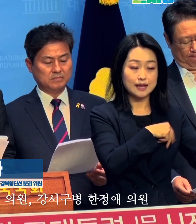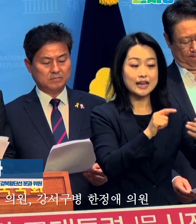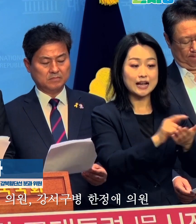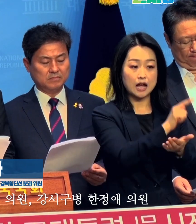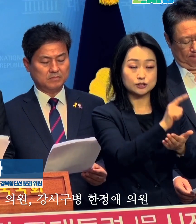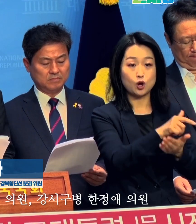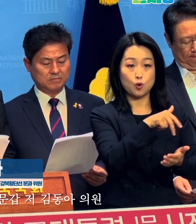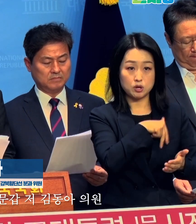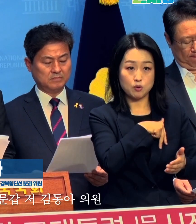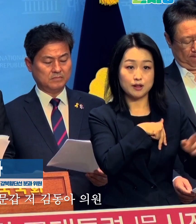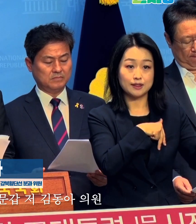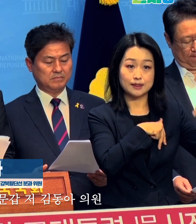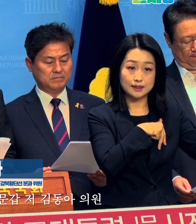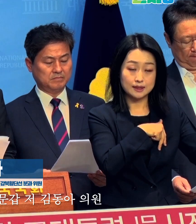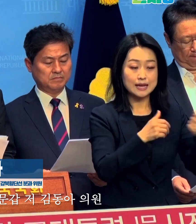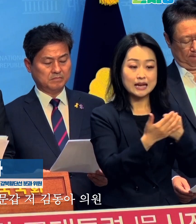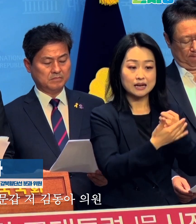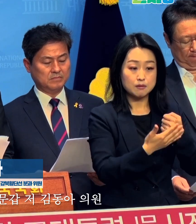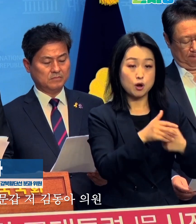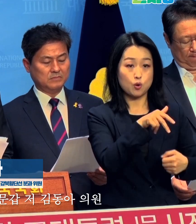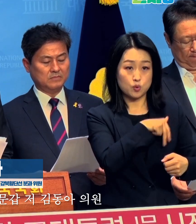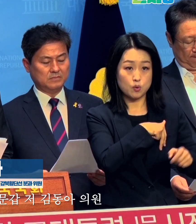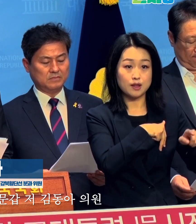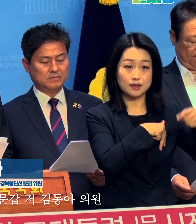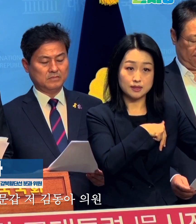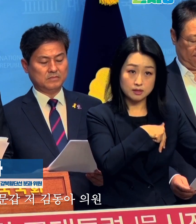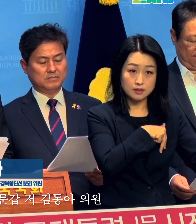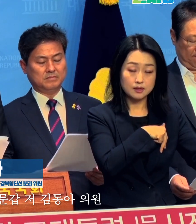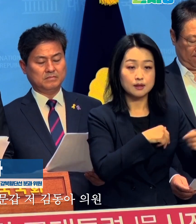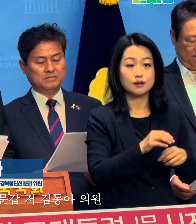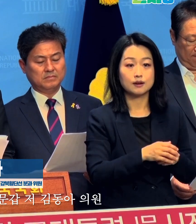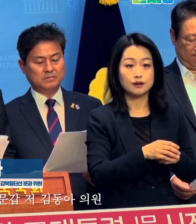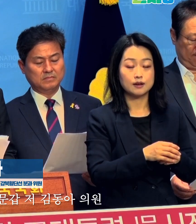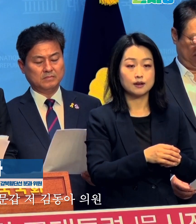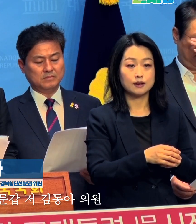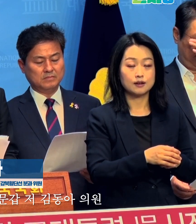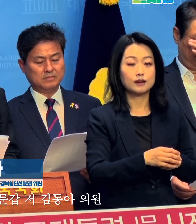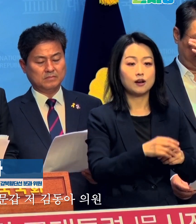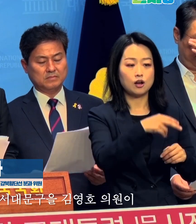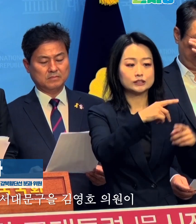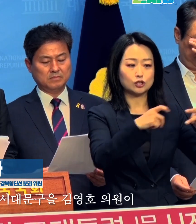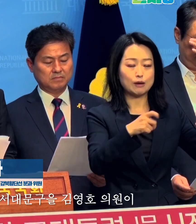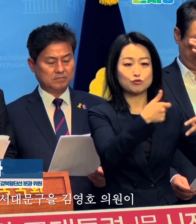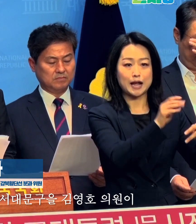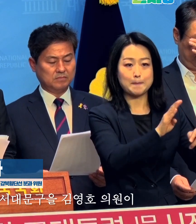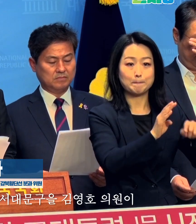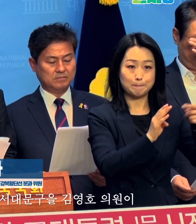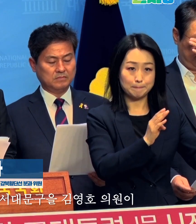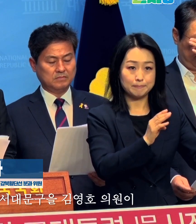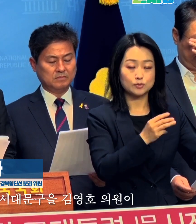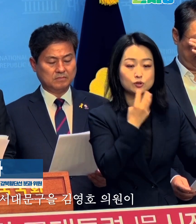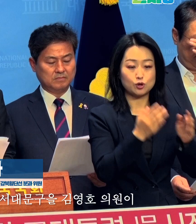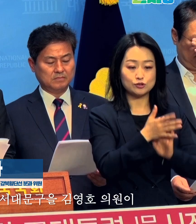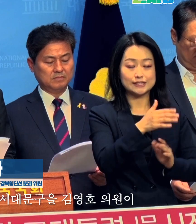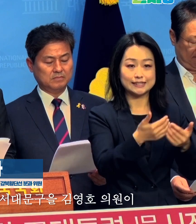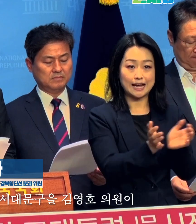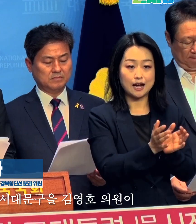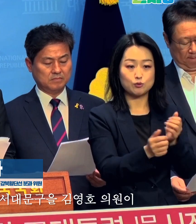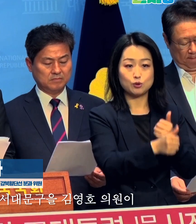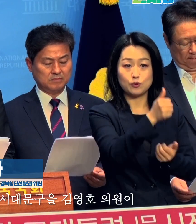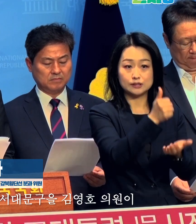변 한정혜 의원, 동평구갑 박주민 의원, 서대문갑 저 김동아 의원, 끝으로 서울시당 위원장이기도